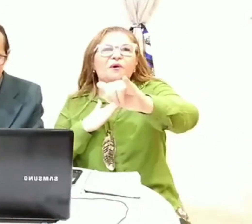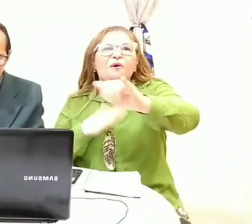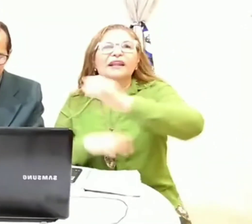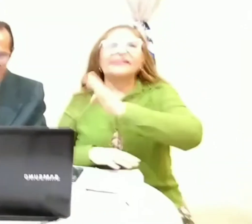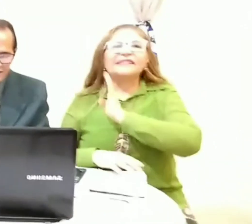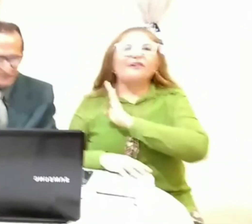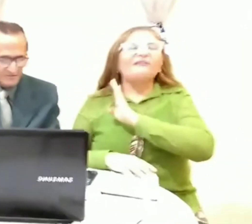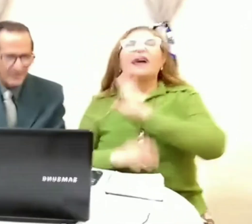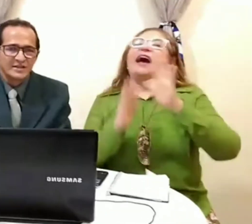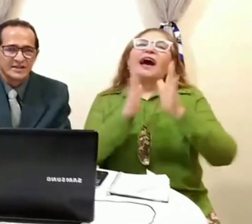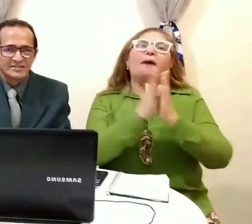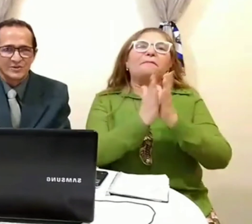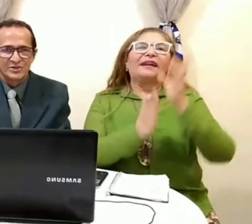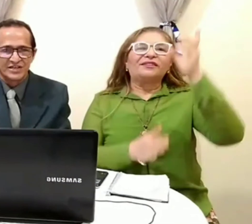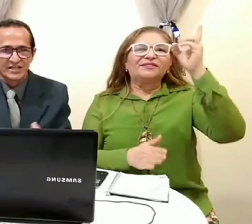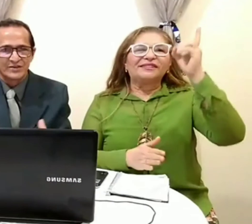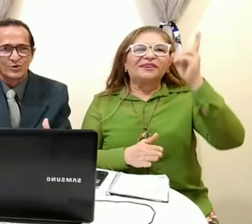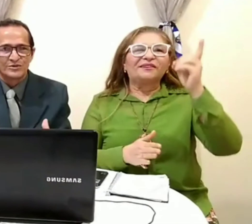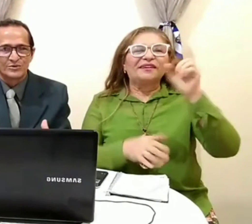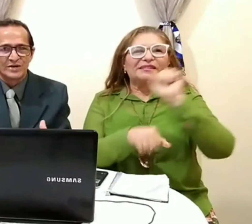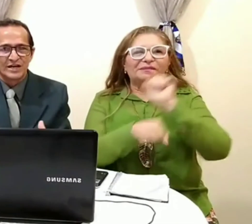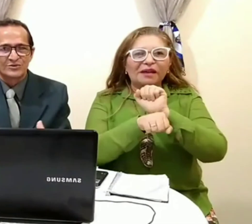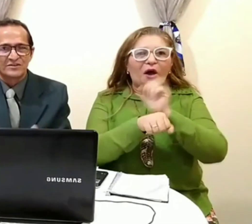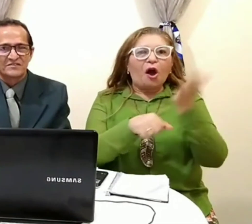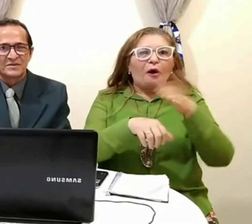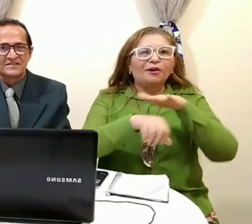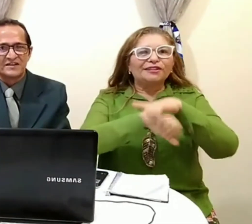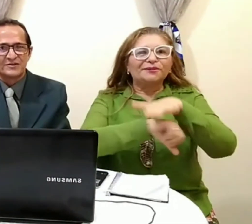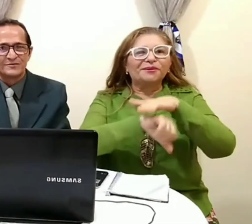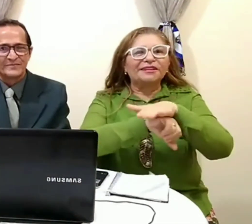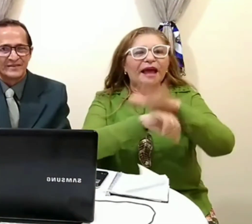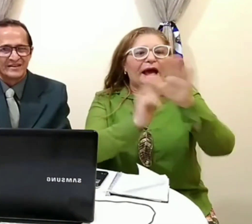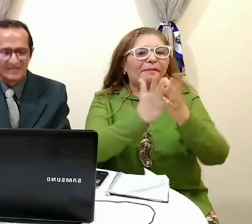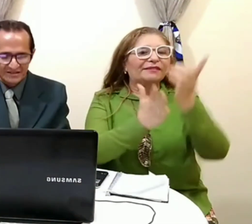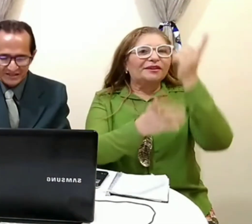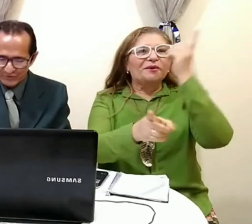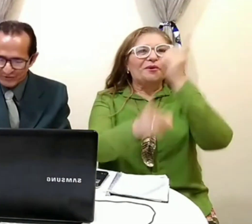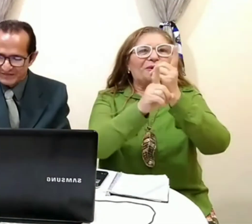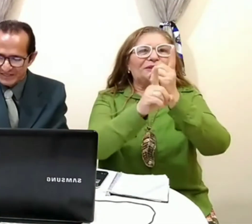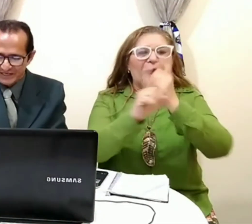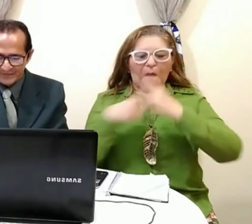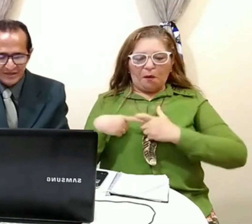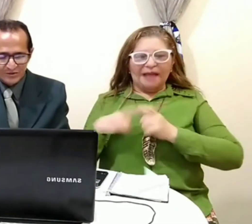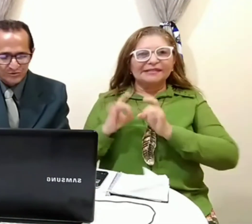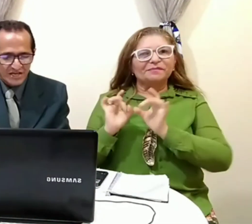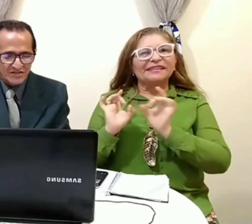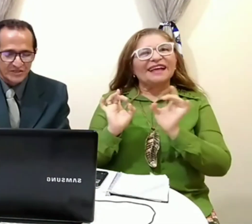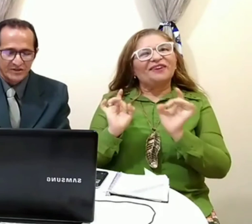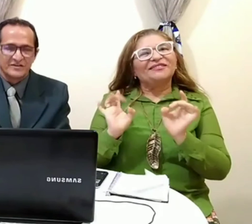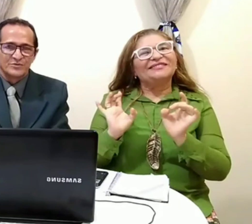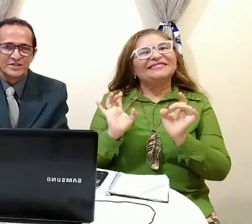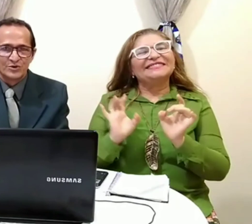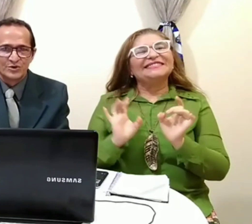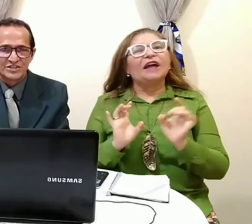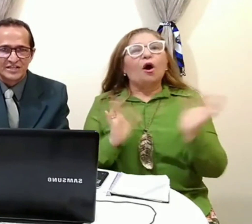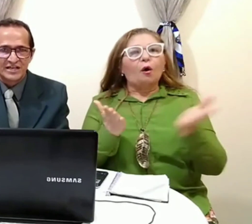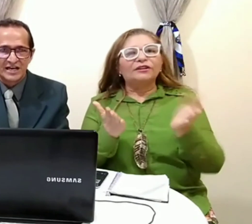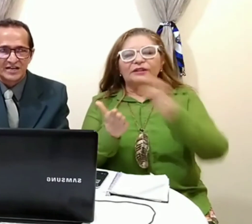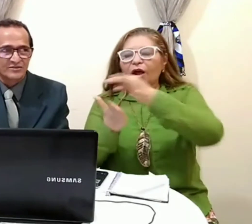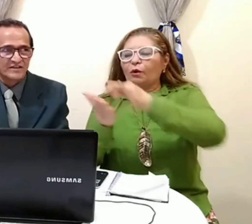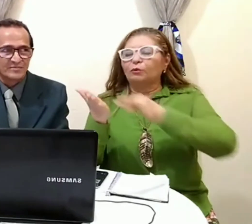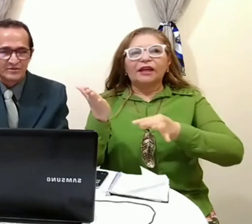Senhor, e eu espero que nesta noite ela encontre um lugar todo especial na tua vida. O texto que nós vamos ler hoje